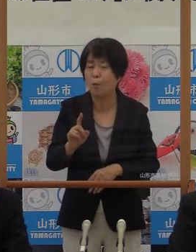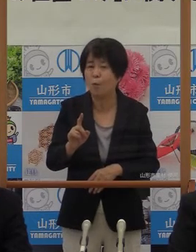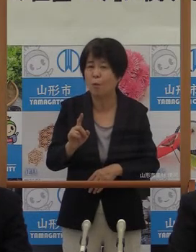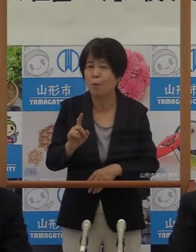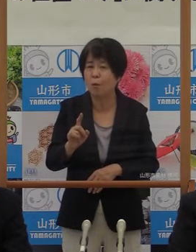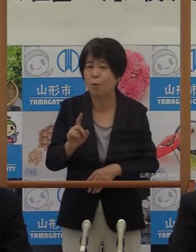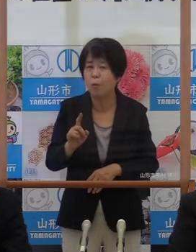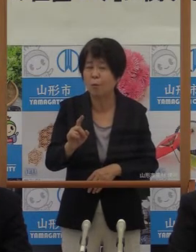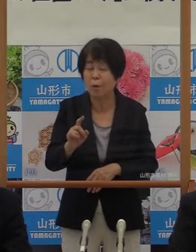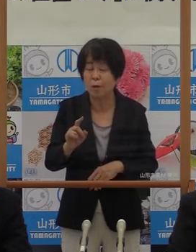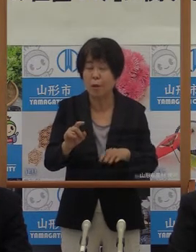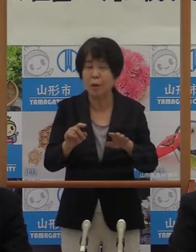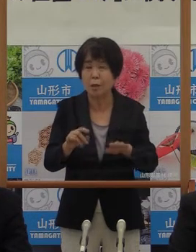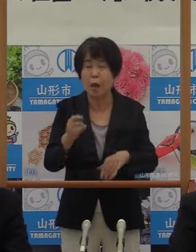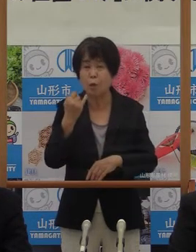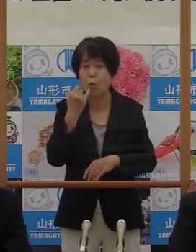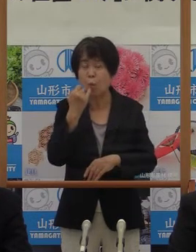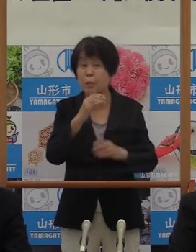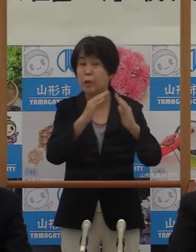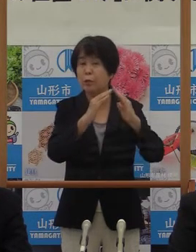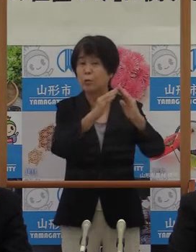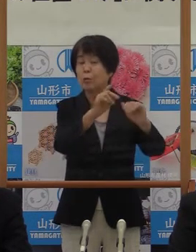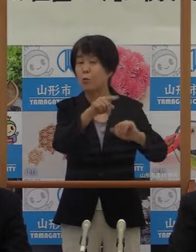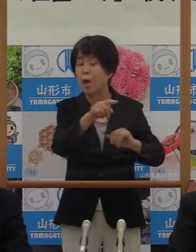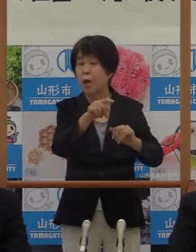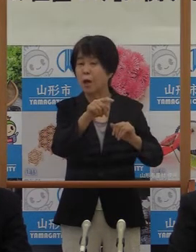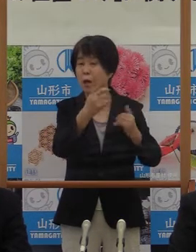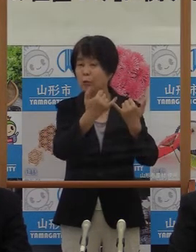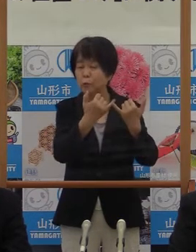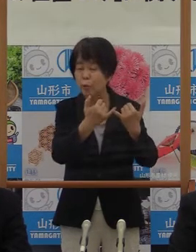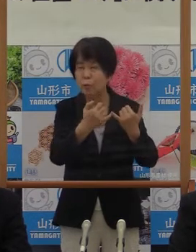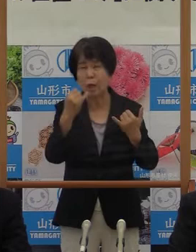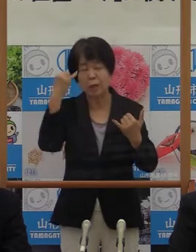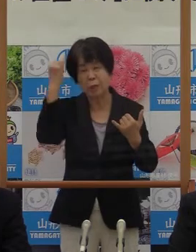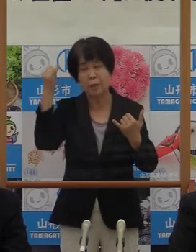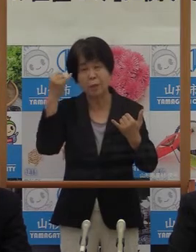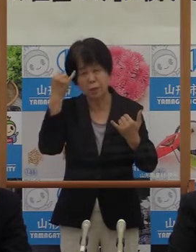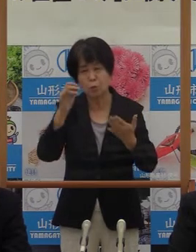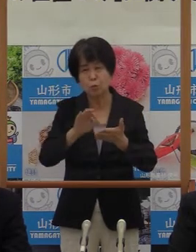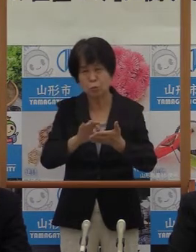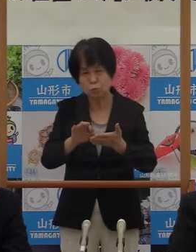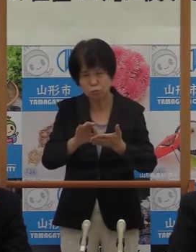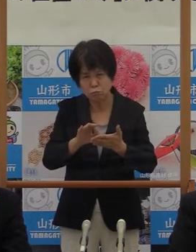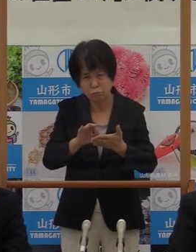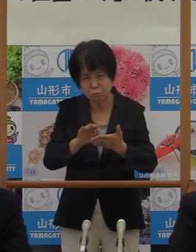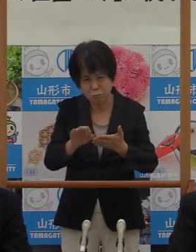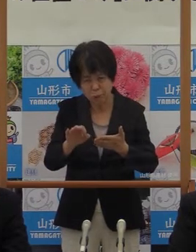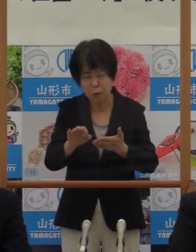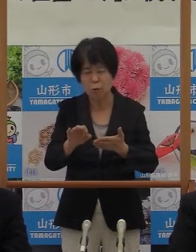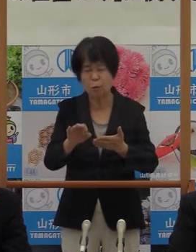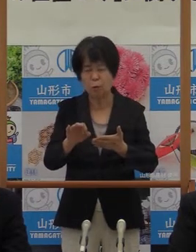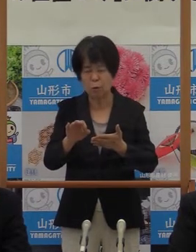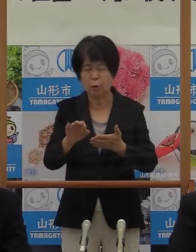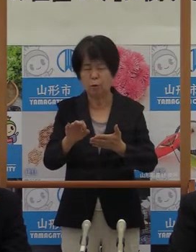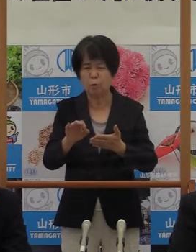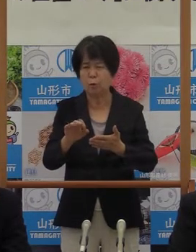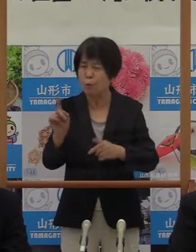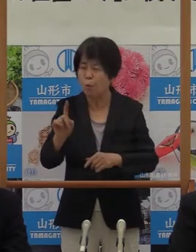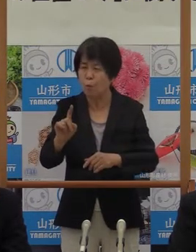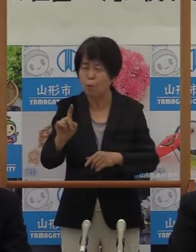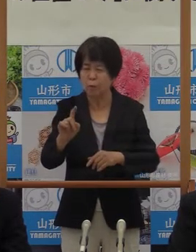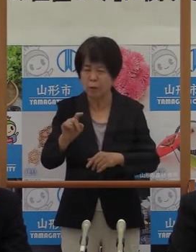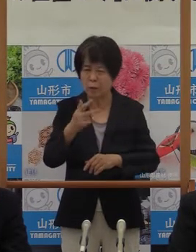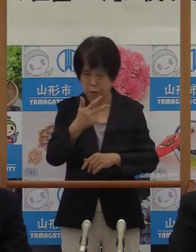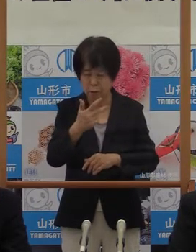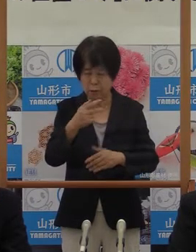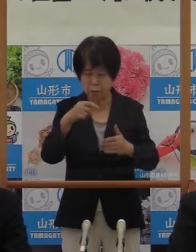今でいうと紅の蔵ございますね、ああしたようなイメージの活用ができないかというようなことで、市の方でも早急に検討して